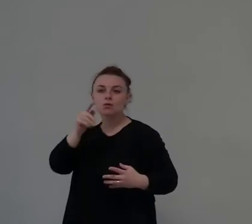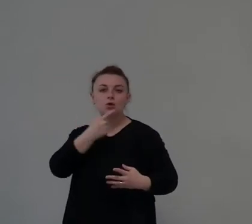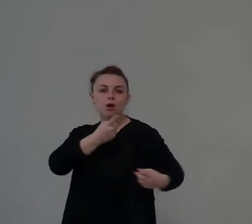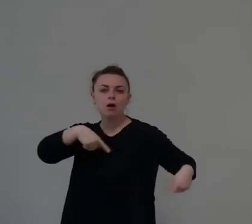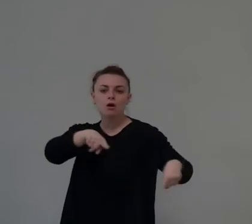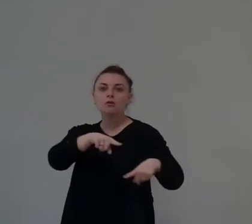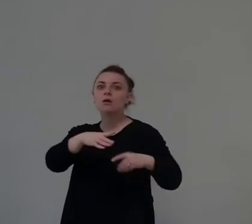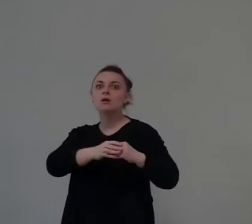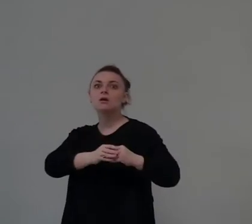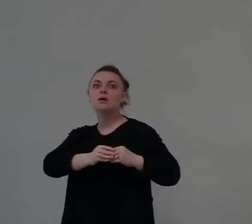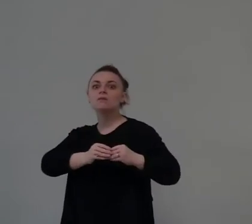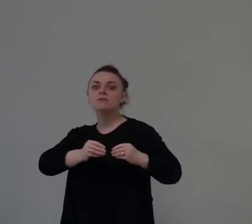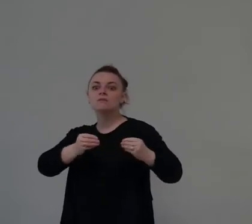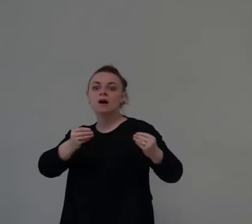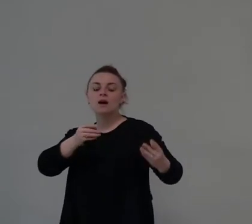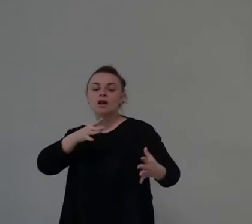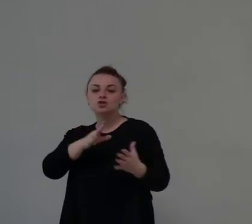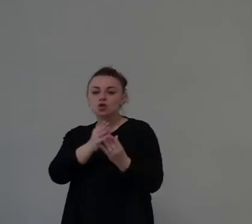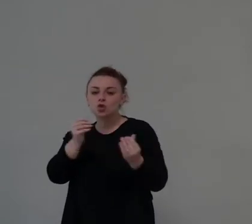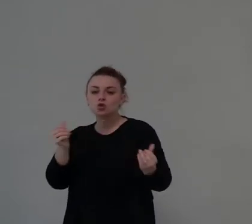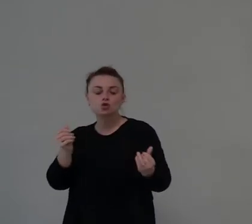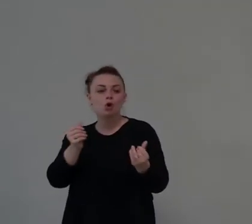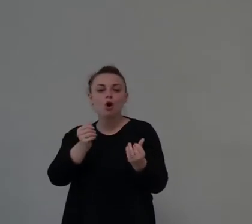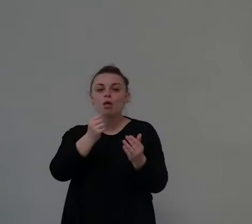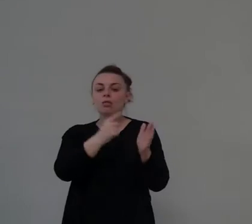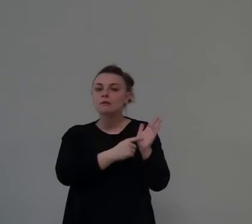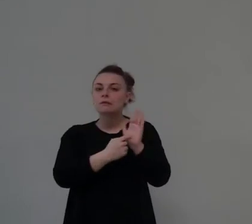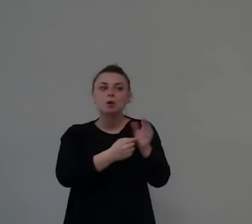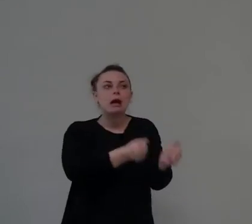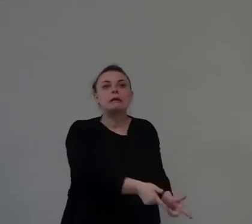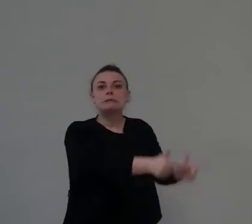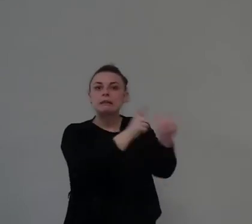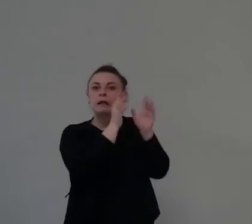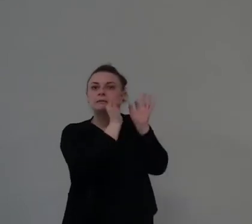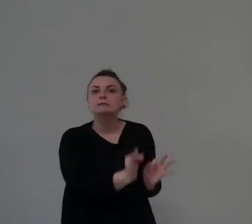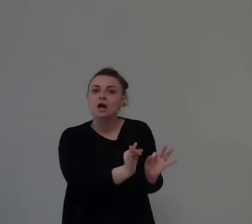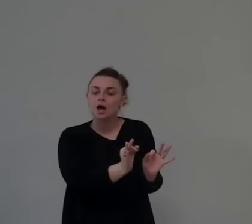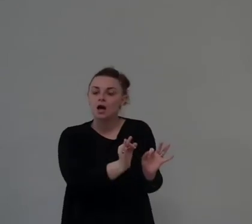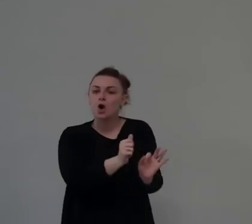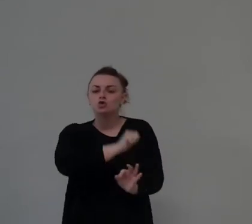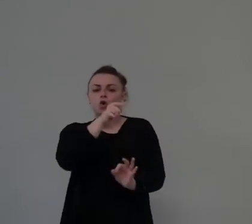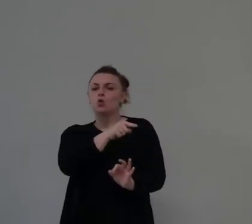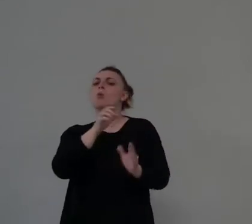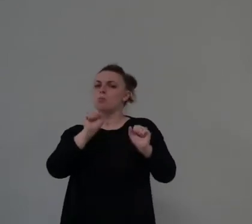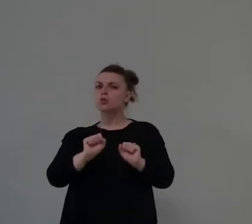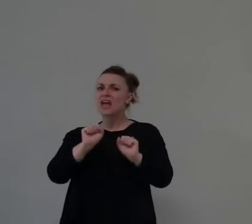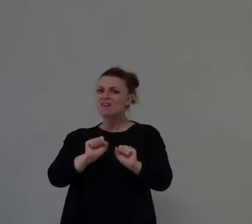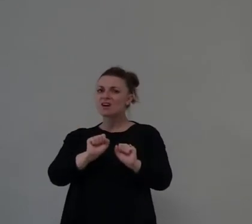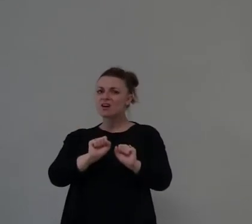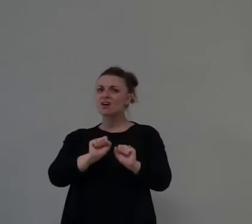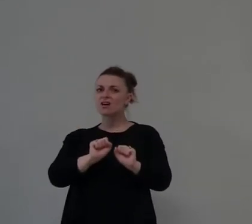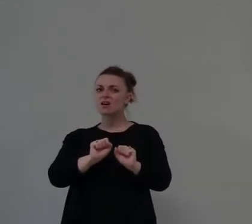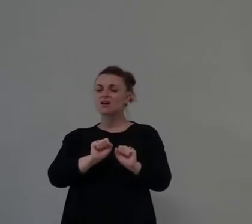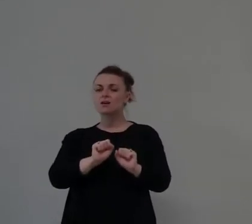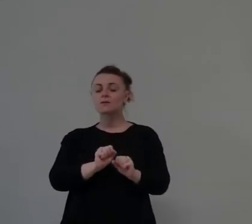l'unico uomo a poter fare una cosa del genere. Lui sarebbe rimasto l'unico uomo del mondo capace di fare una roba del genere.